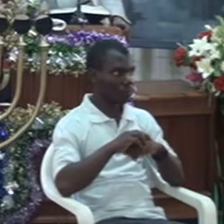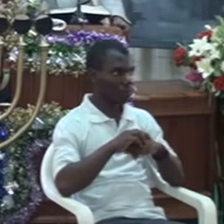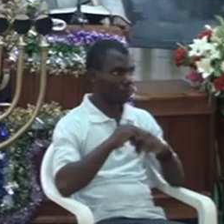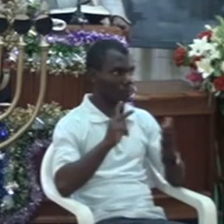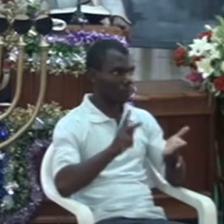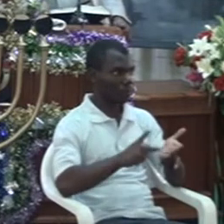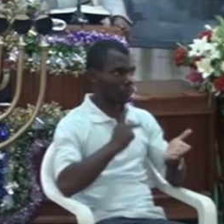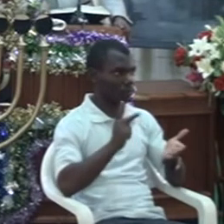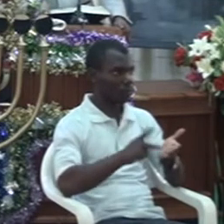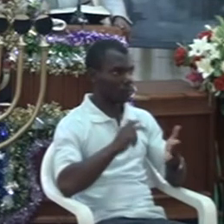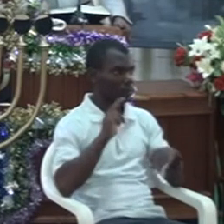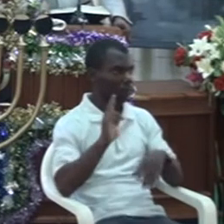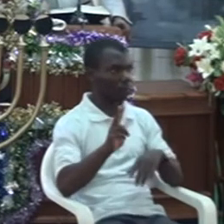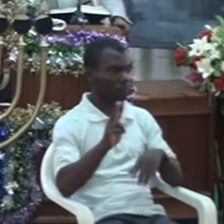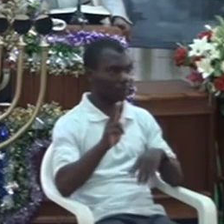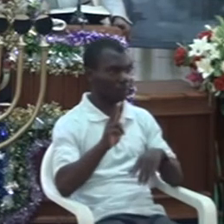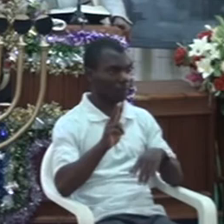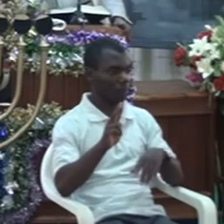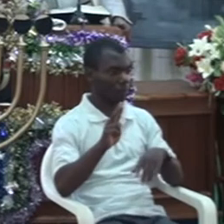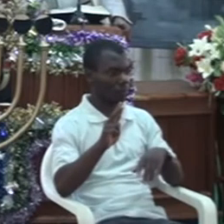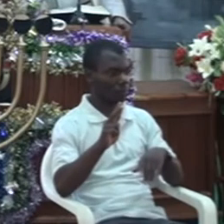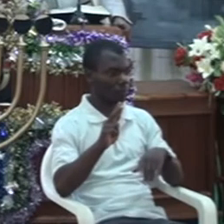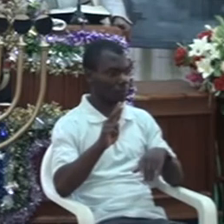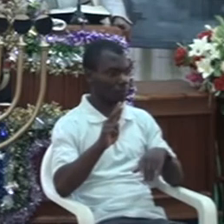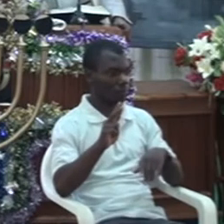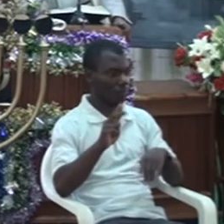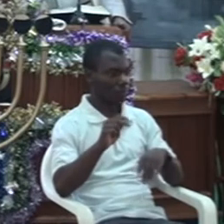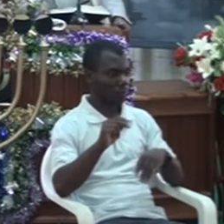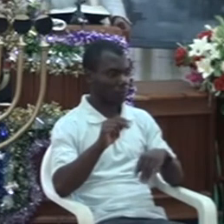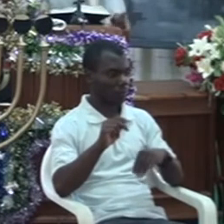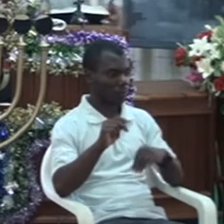Page 2. Nous sommes à la page 2. À partir